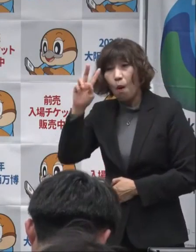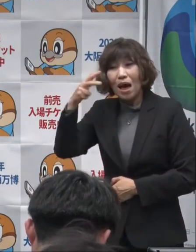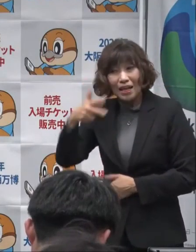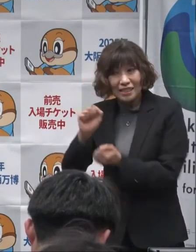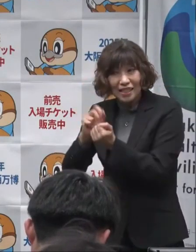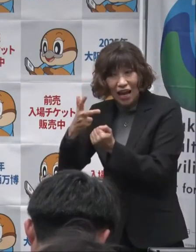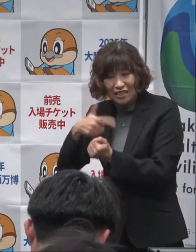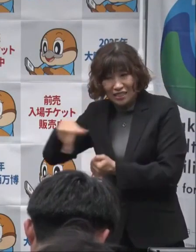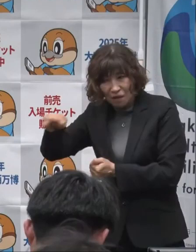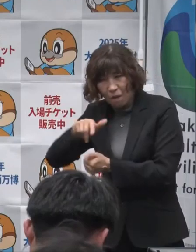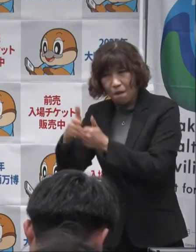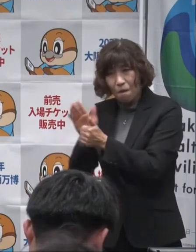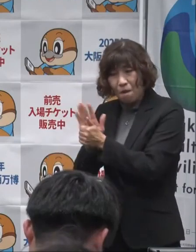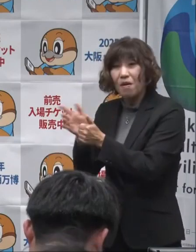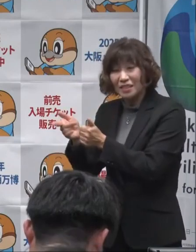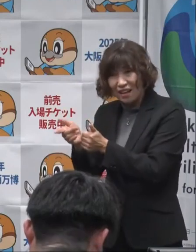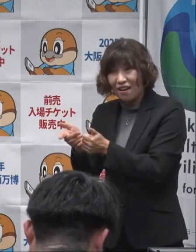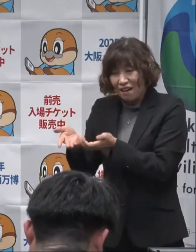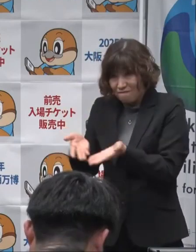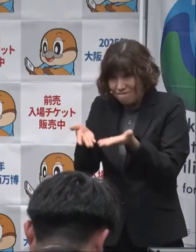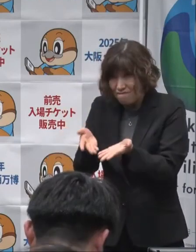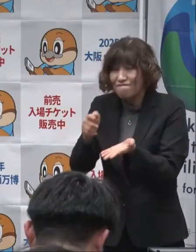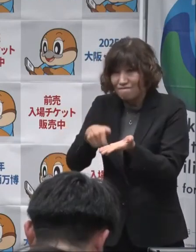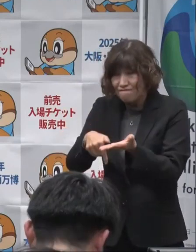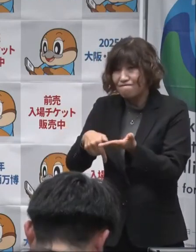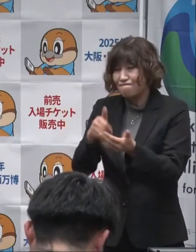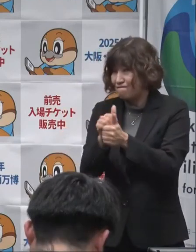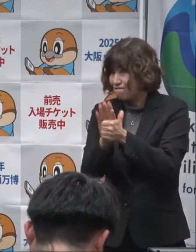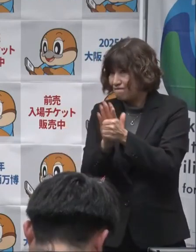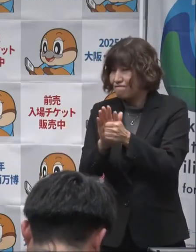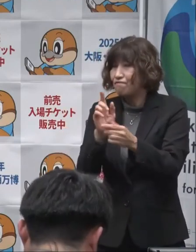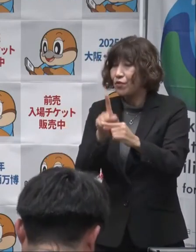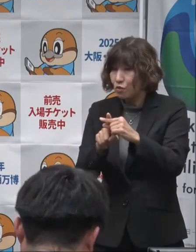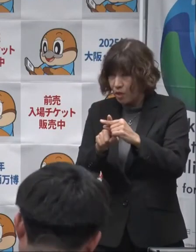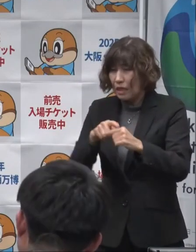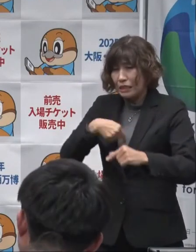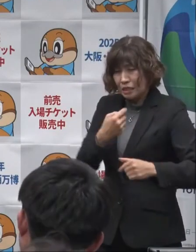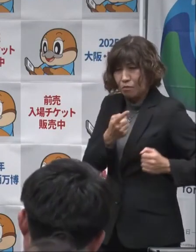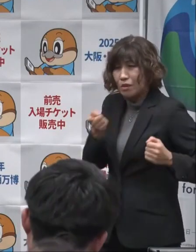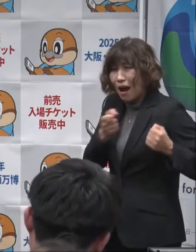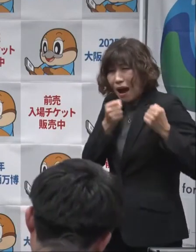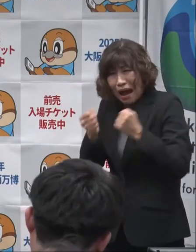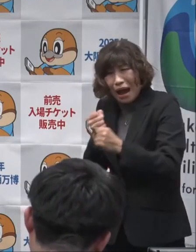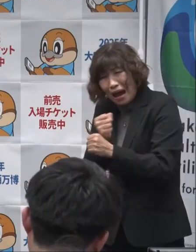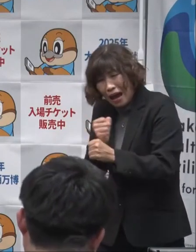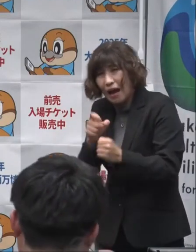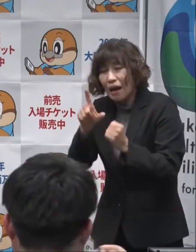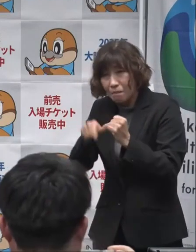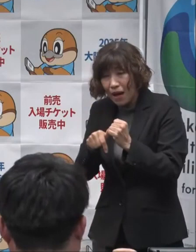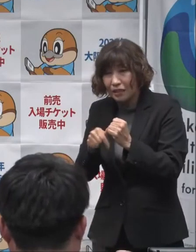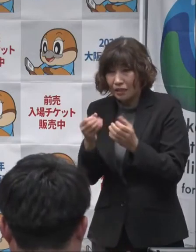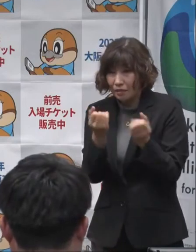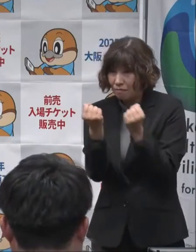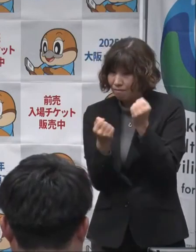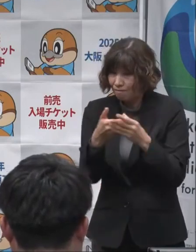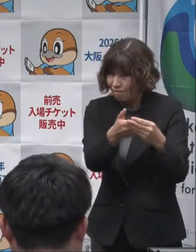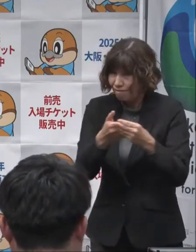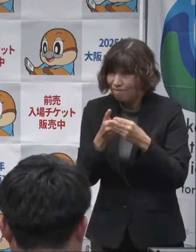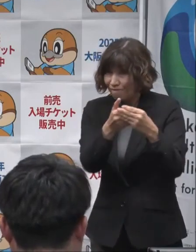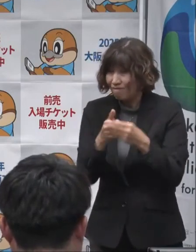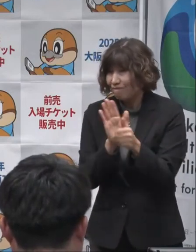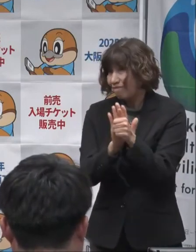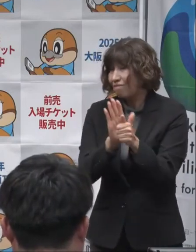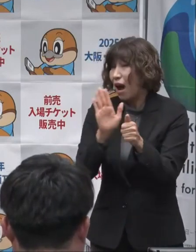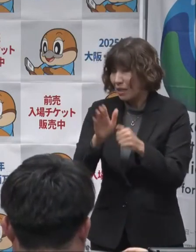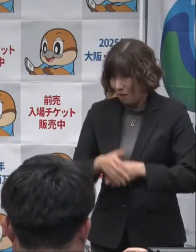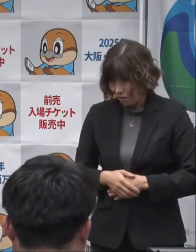ところです、あります。自力で来販が困難な方には移動の支援も行います。また空っぽの公